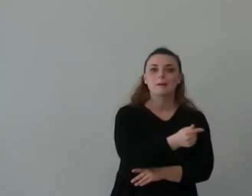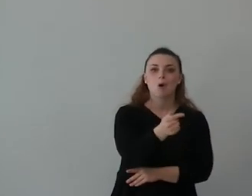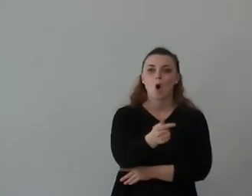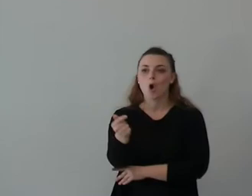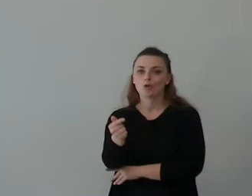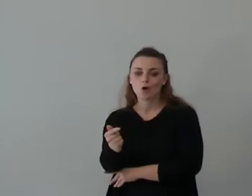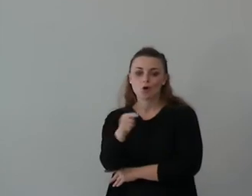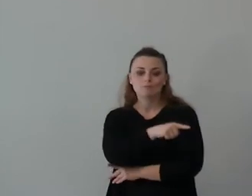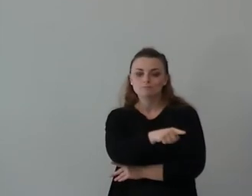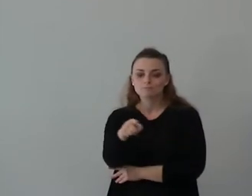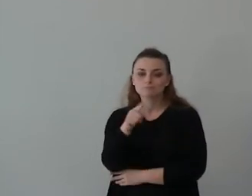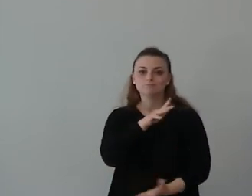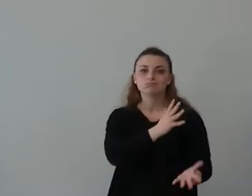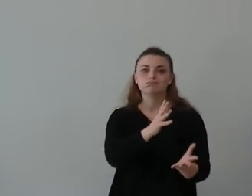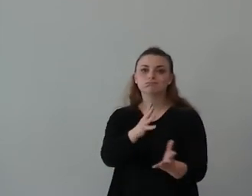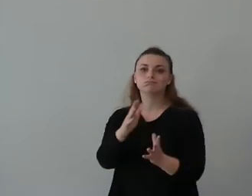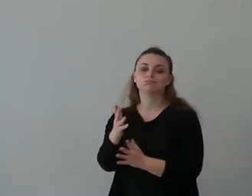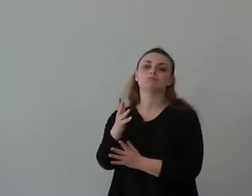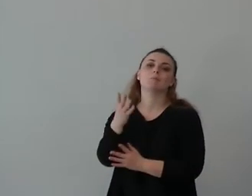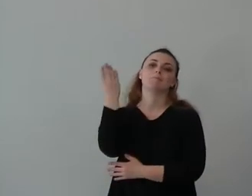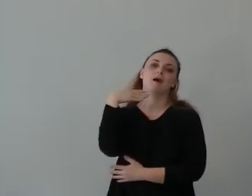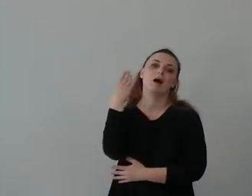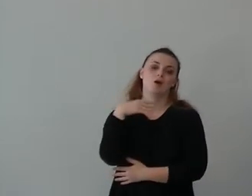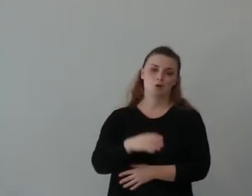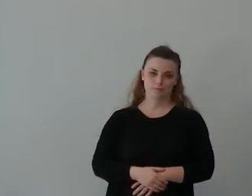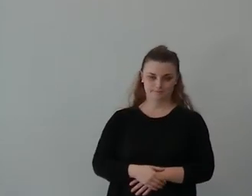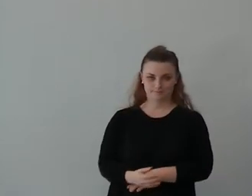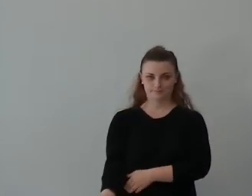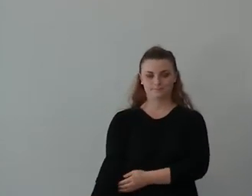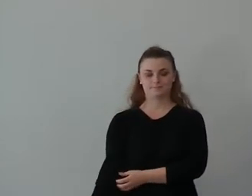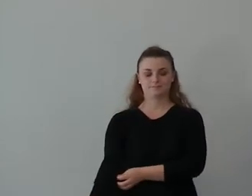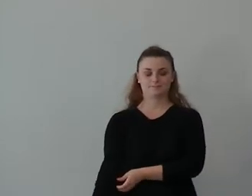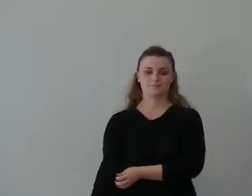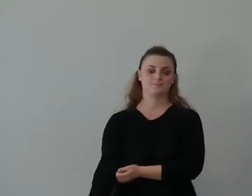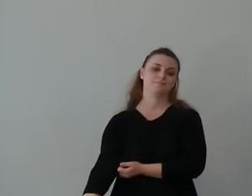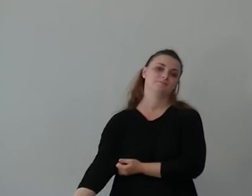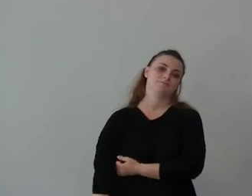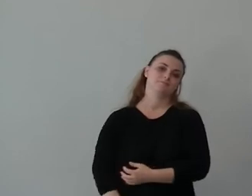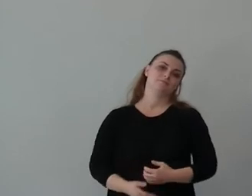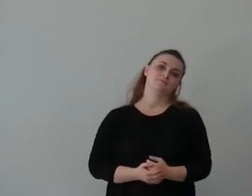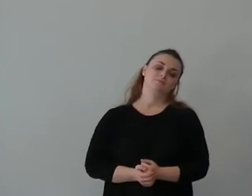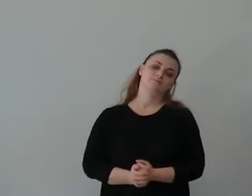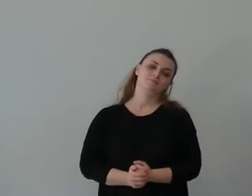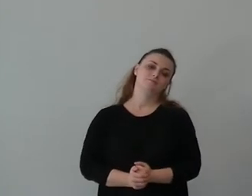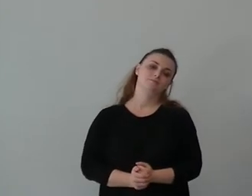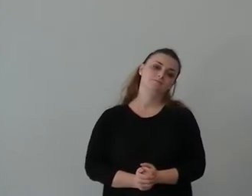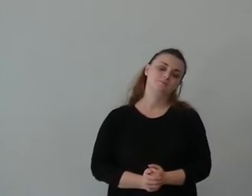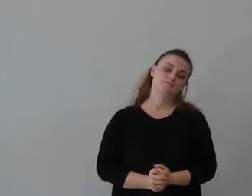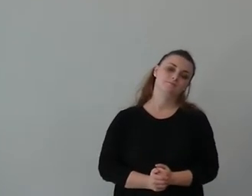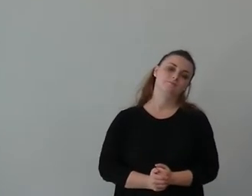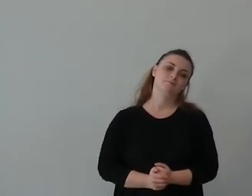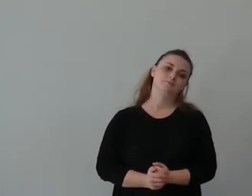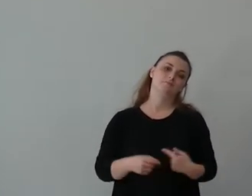loro diventare Paolo. Some of you have met some of these Pauls as they have come and done prayer walking here. Molti di voi